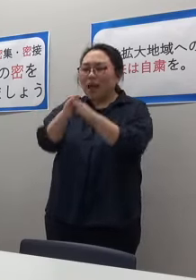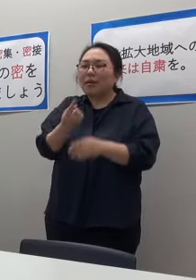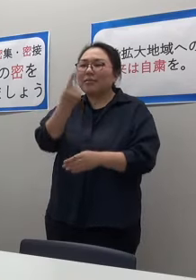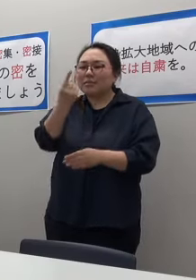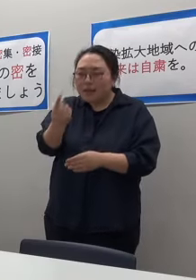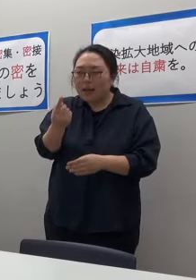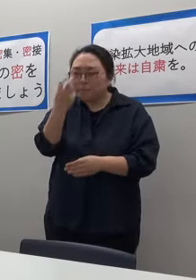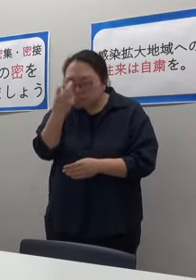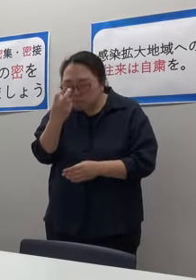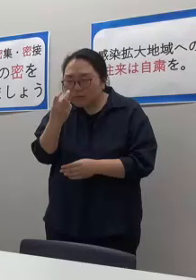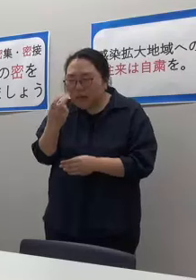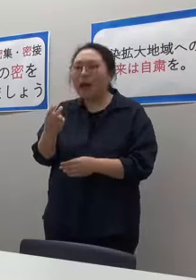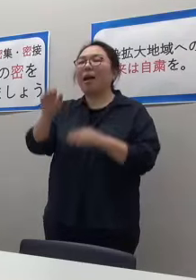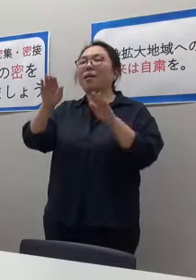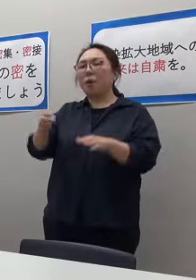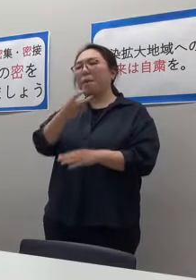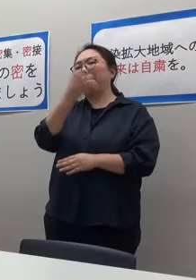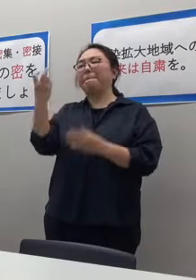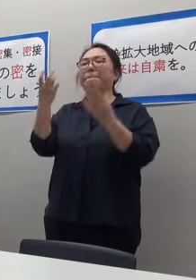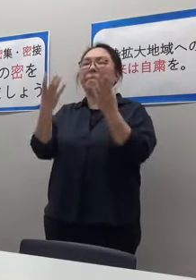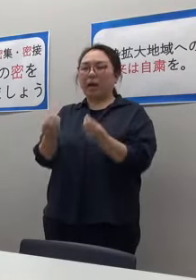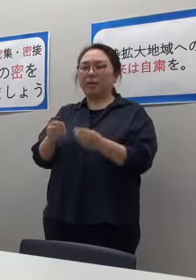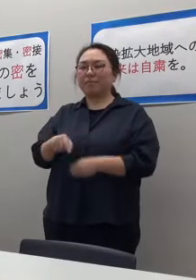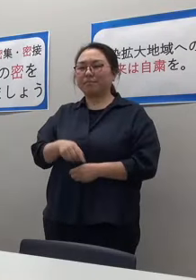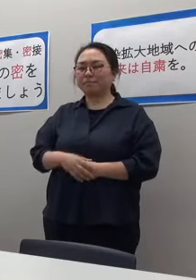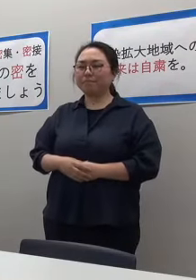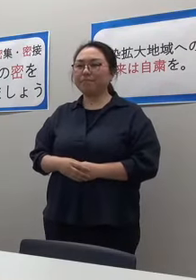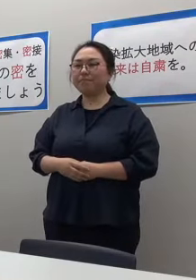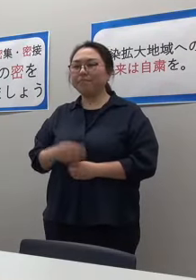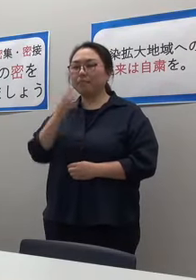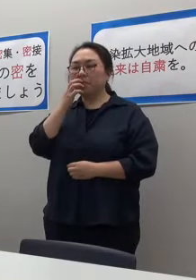ったのでございます。次のページをお願いします。